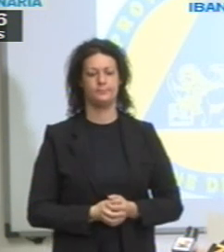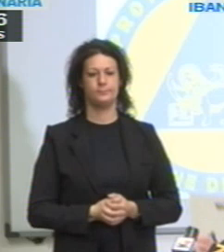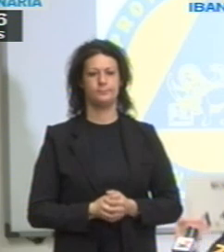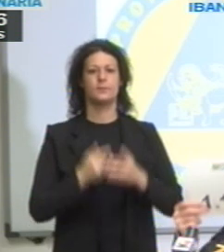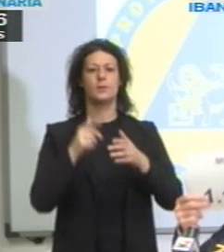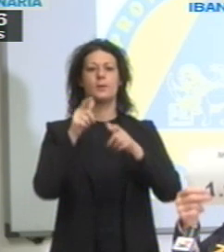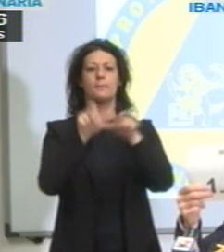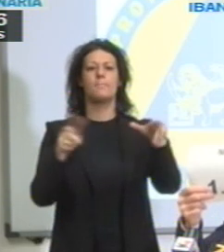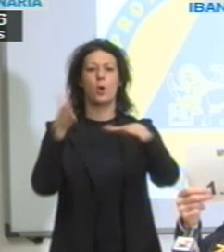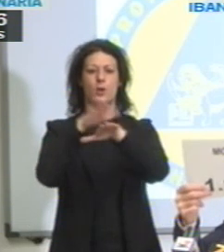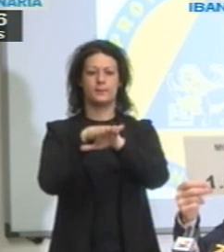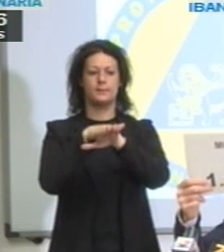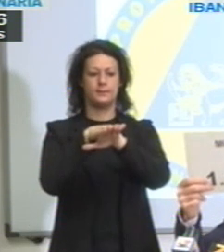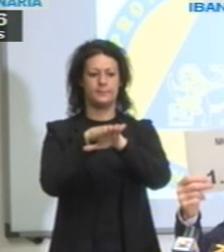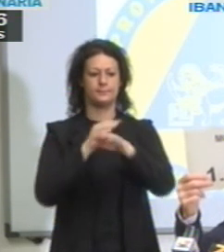i morti sono